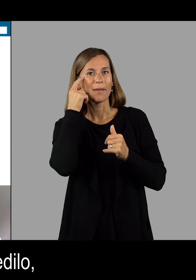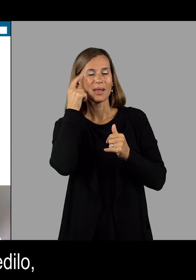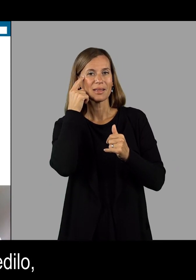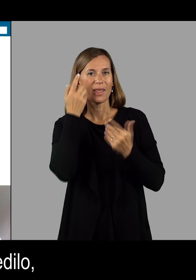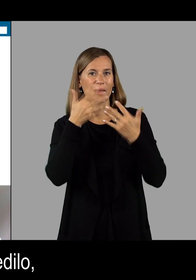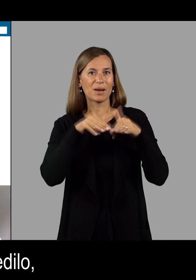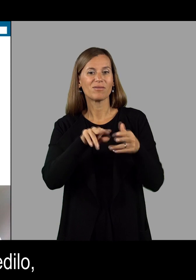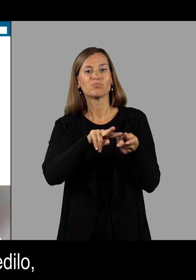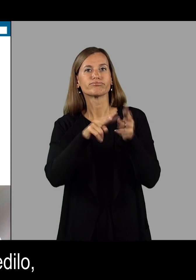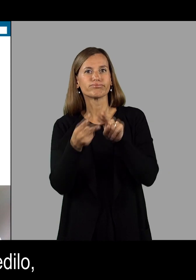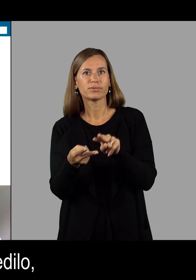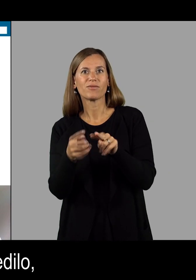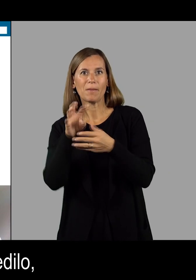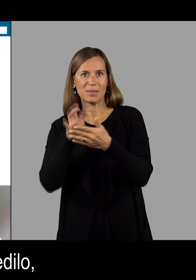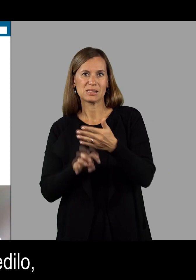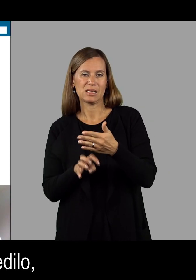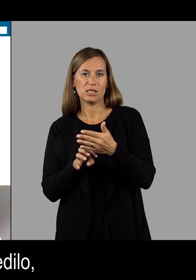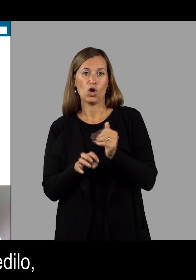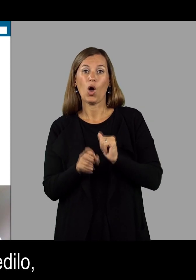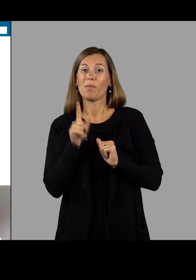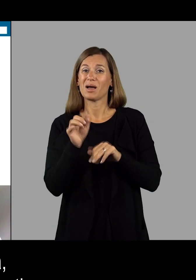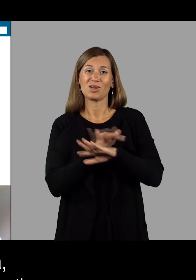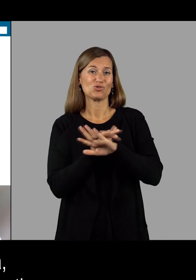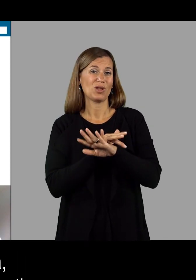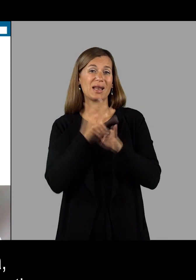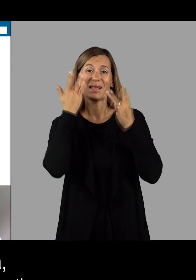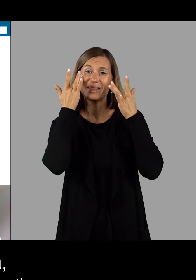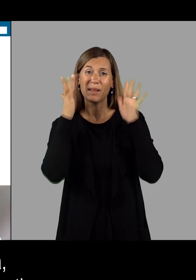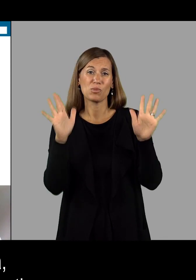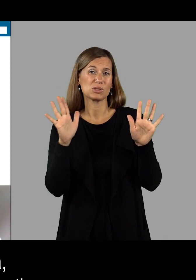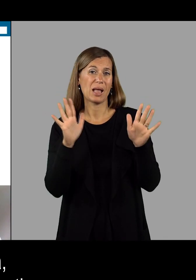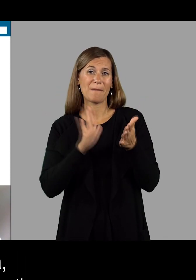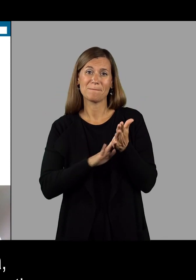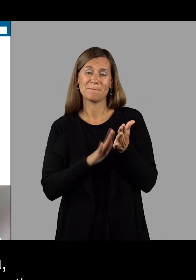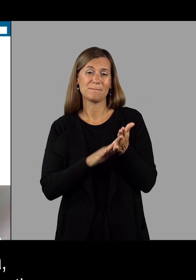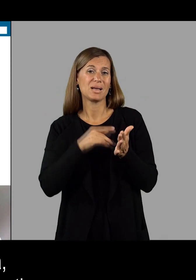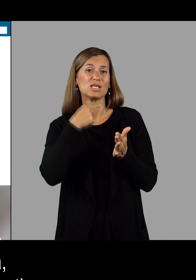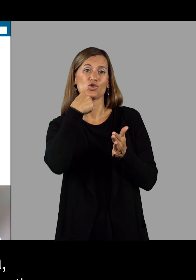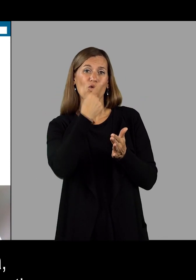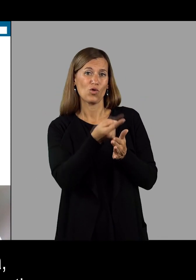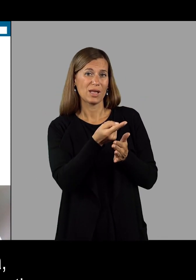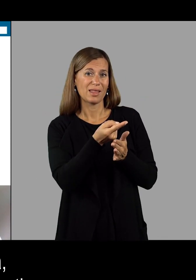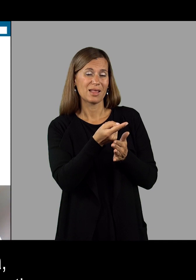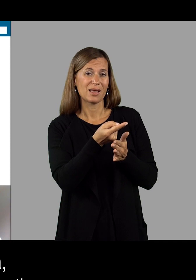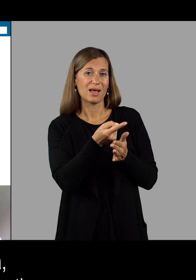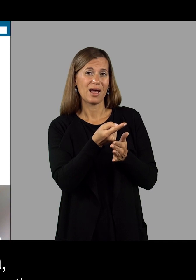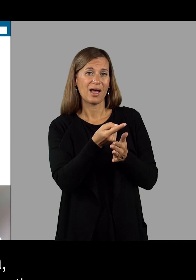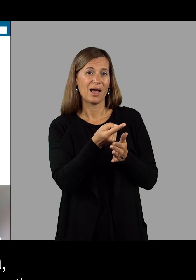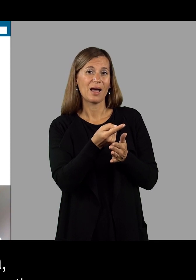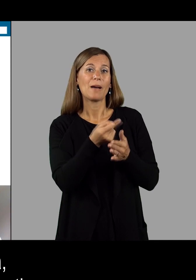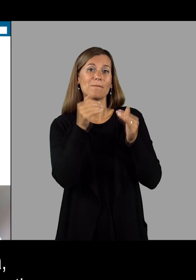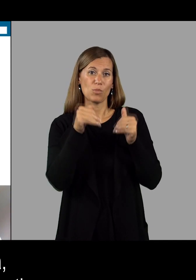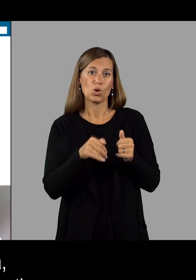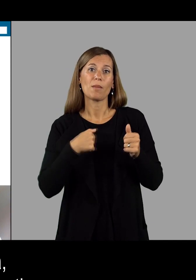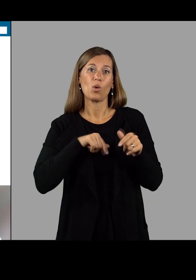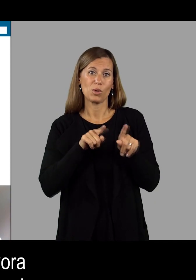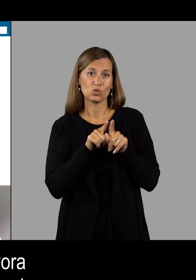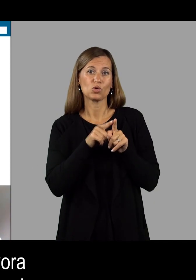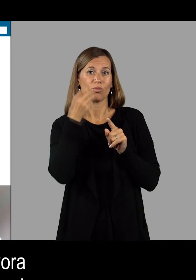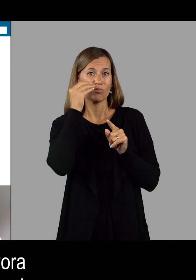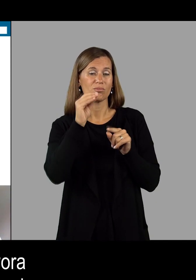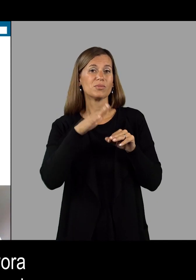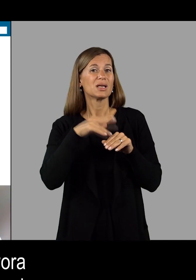v besedilo, s tem, da računalnik ne pozna pomena izgovorjenega, hkrati pa moramo upoštevati,